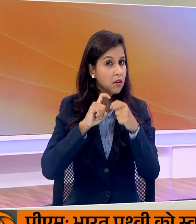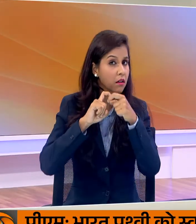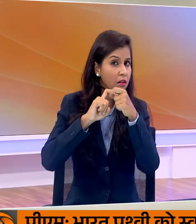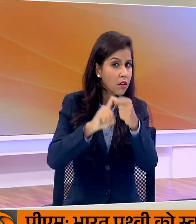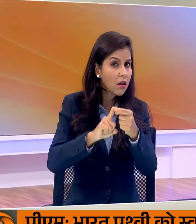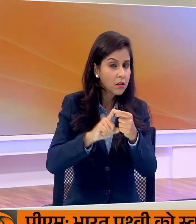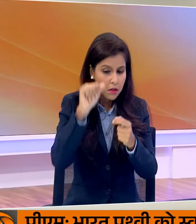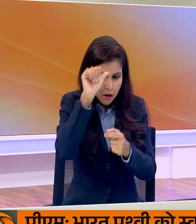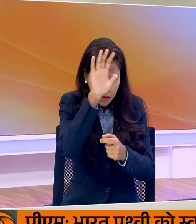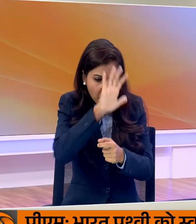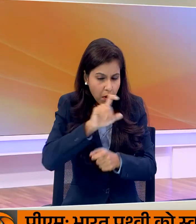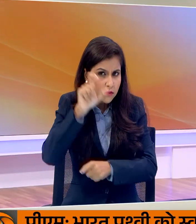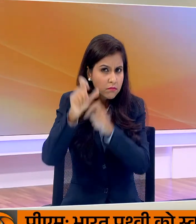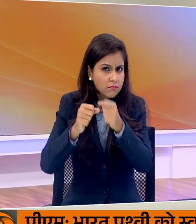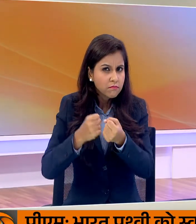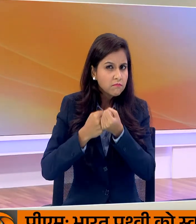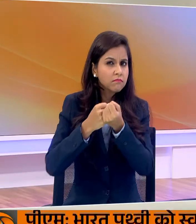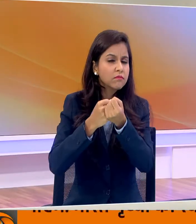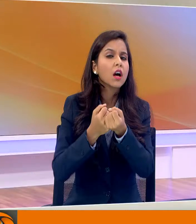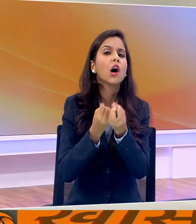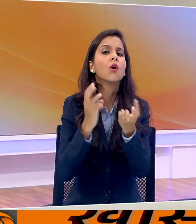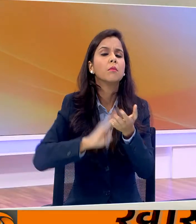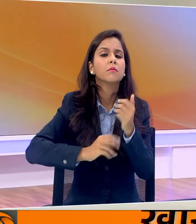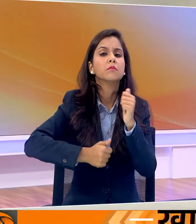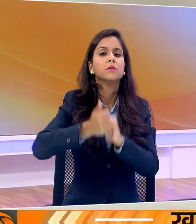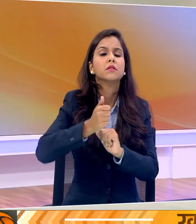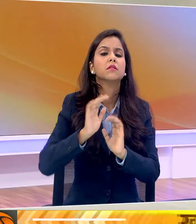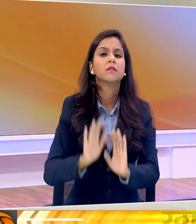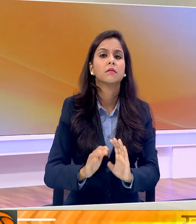समर्थक कितने सांसदों से आप मिले?